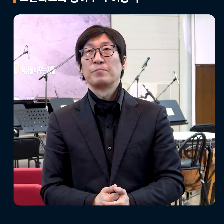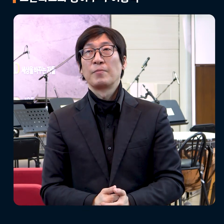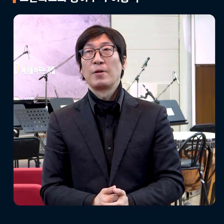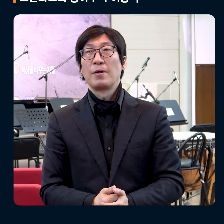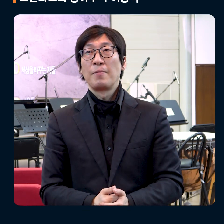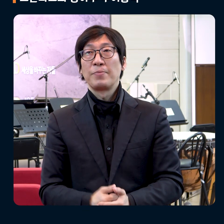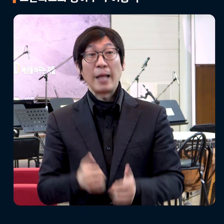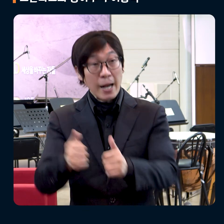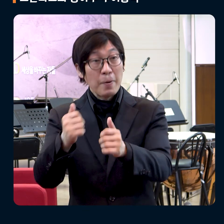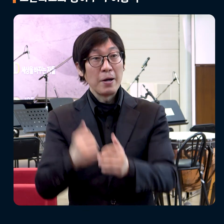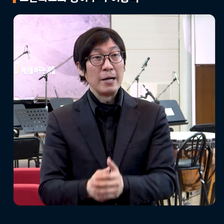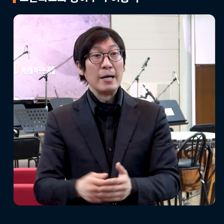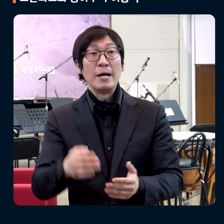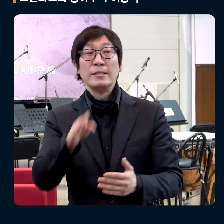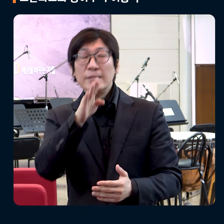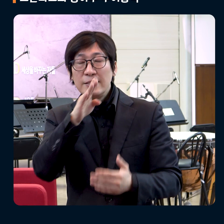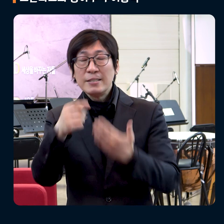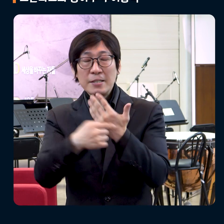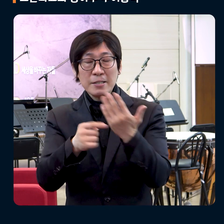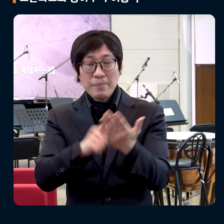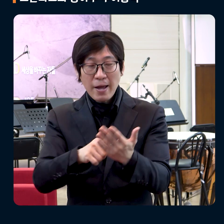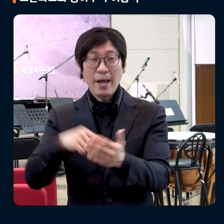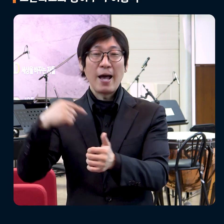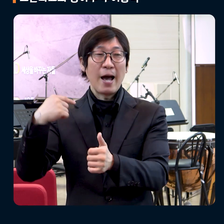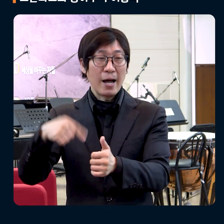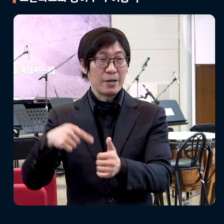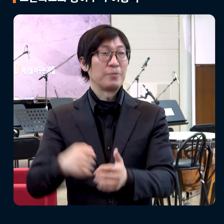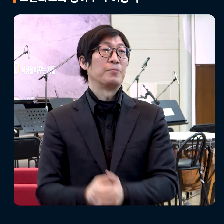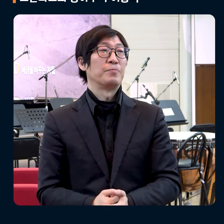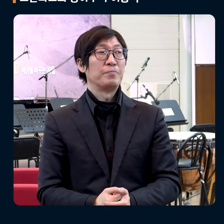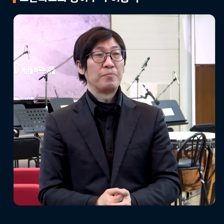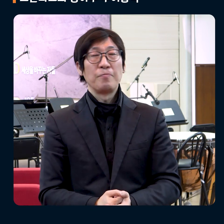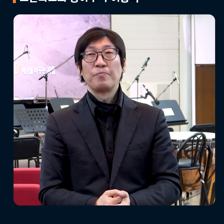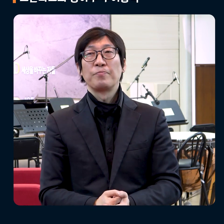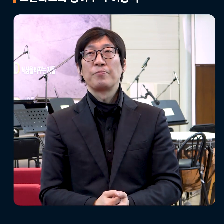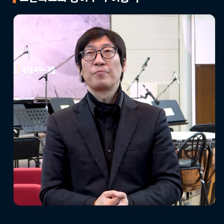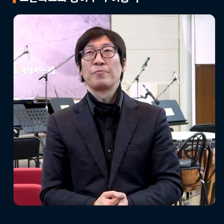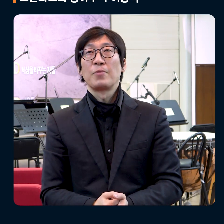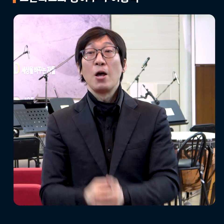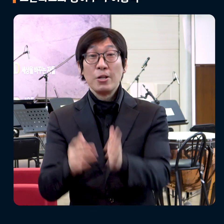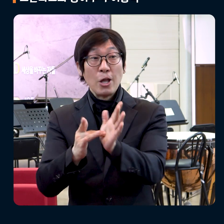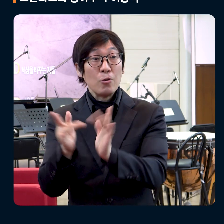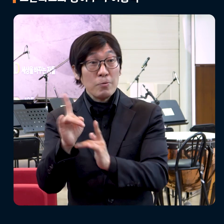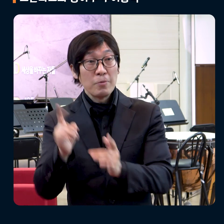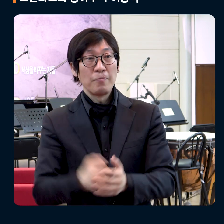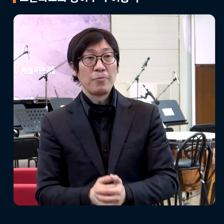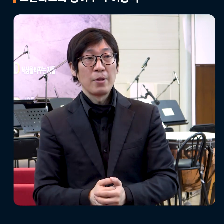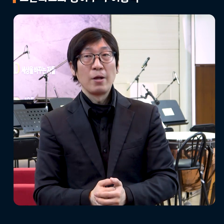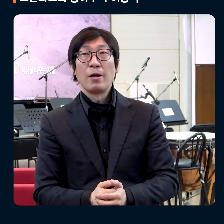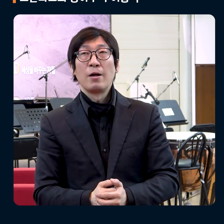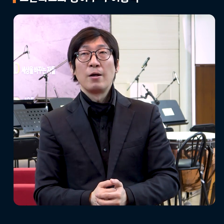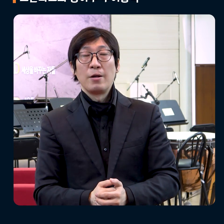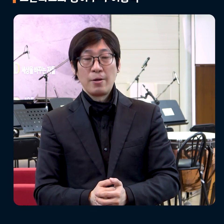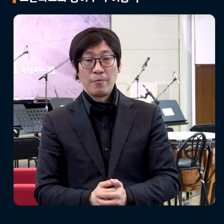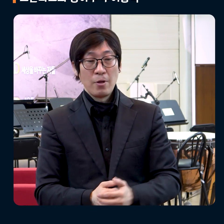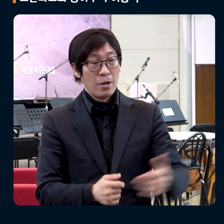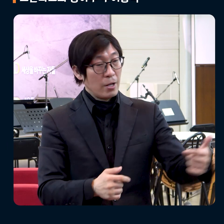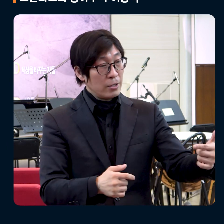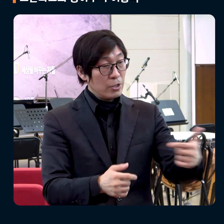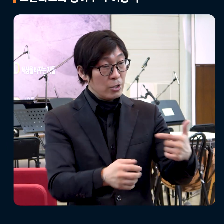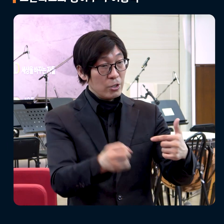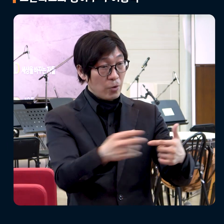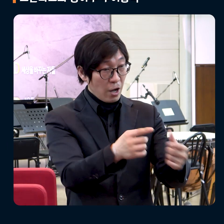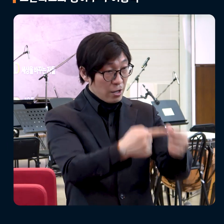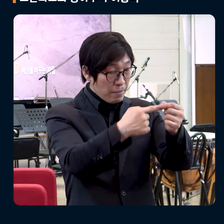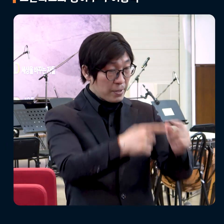진심의 가르침입니다. 따라해 보겠습니다. 진심의 가르침, 진심의 가르침. 예수님은요, 자기에게